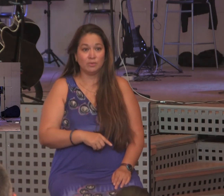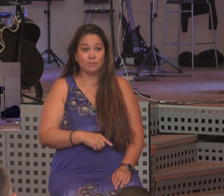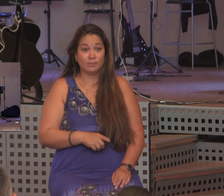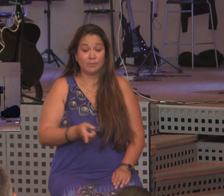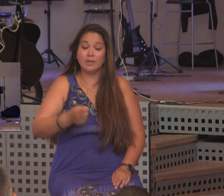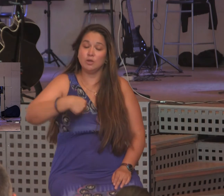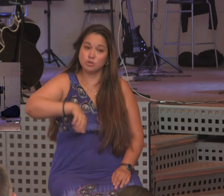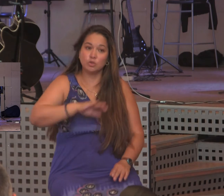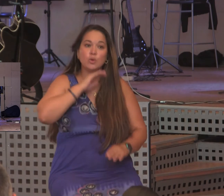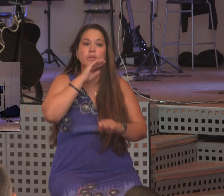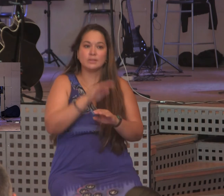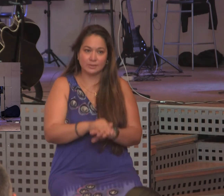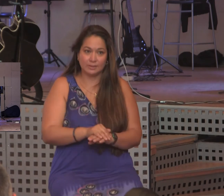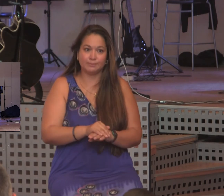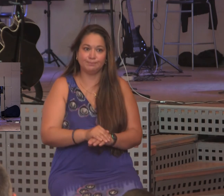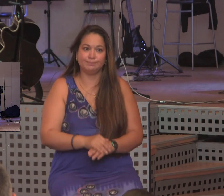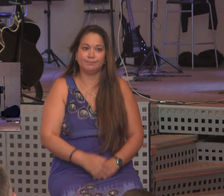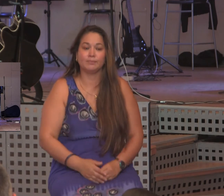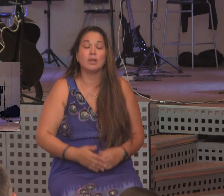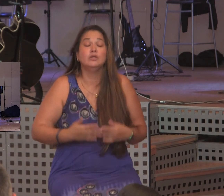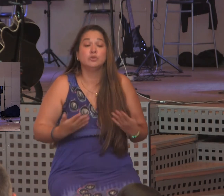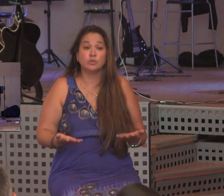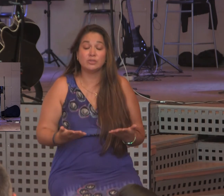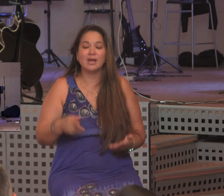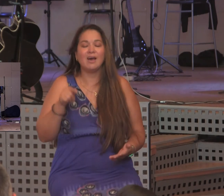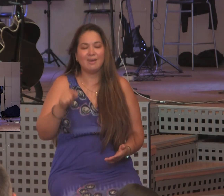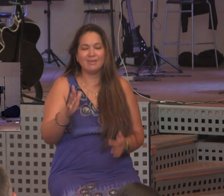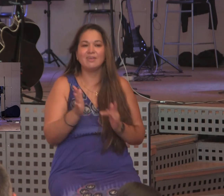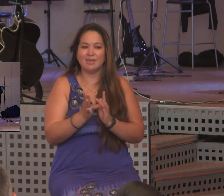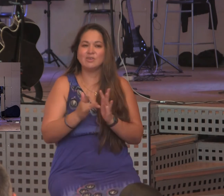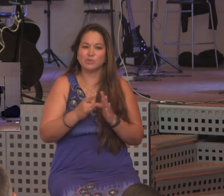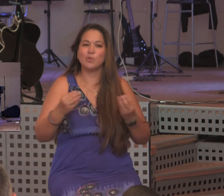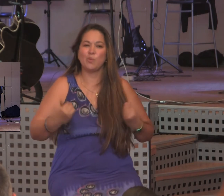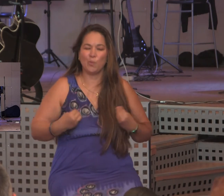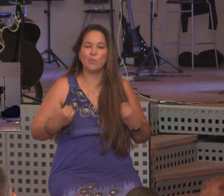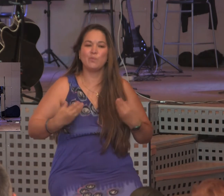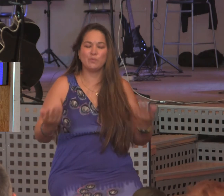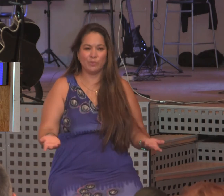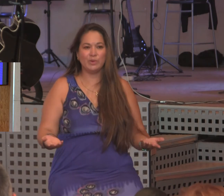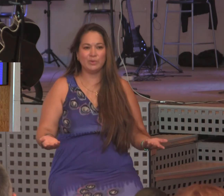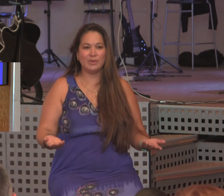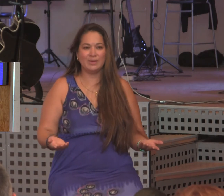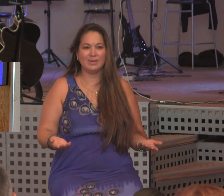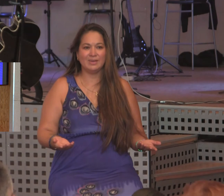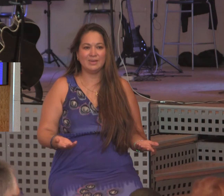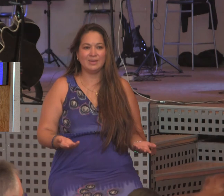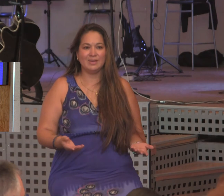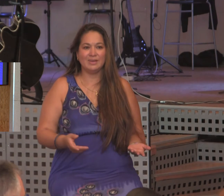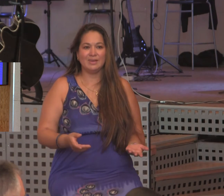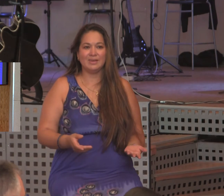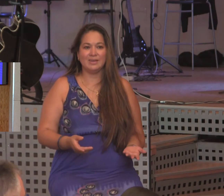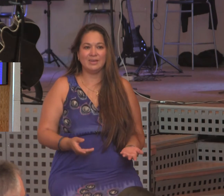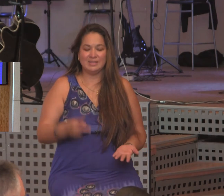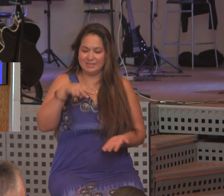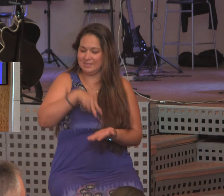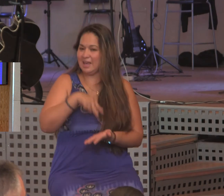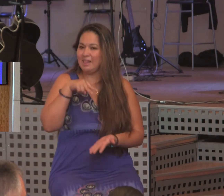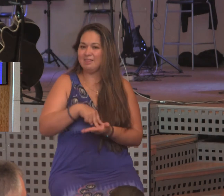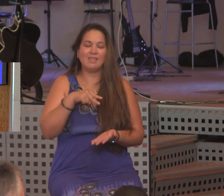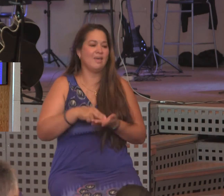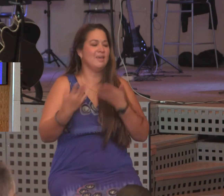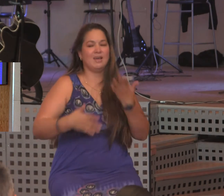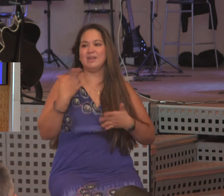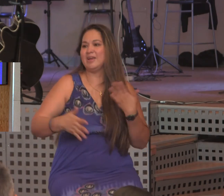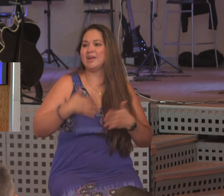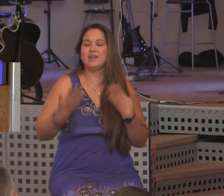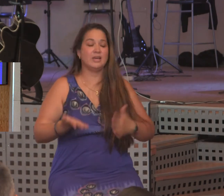Y ahí es cuando él vive, y vive contento, y salta de alegría, y se mueve en nuestro interior. Pero si